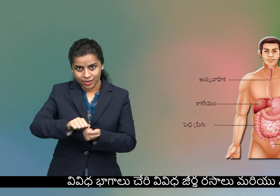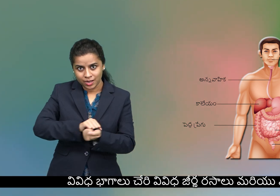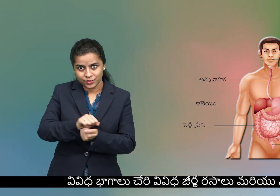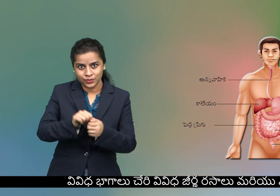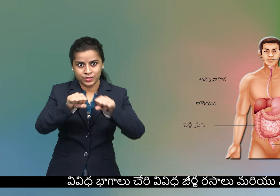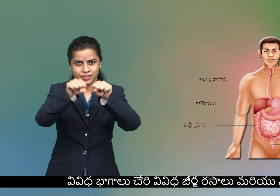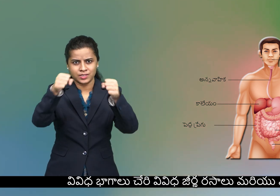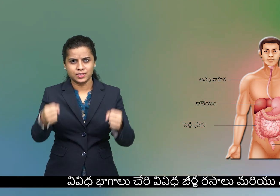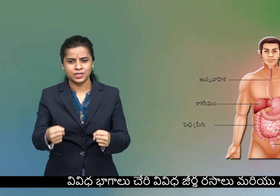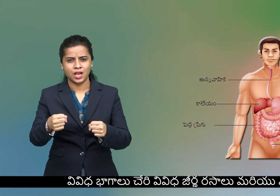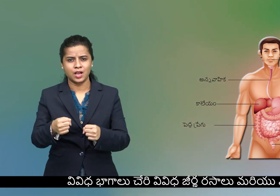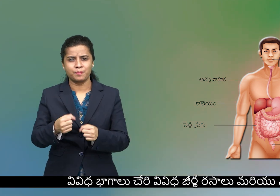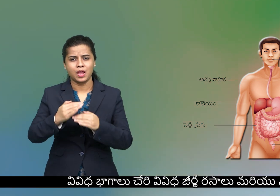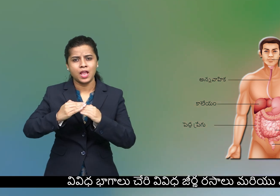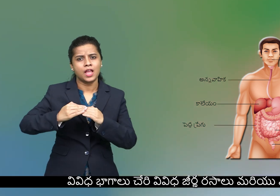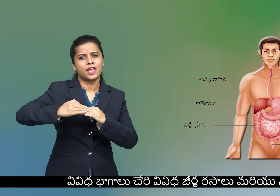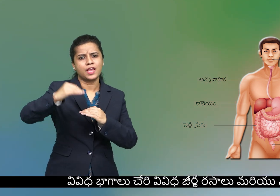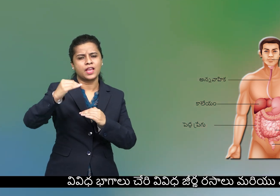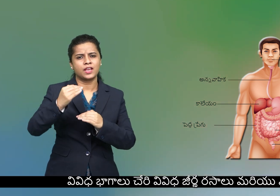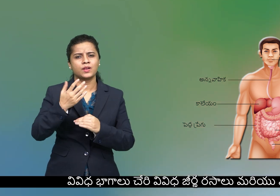జీర్ణ రసాలు మరియు ఎంజైమ్లను